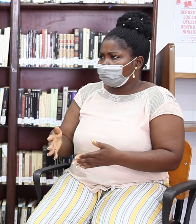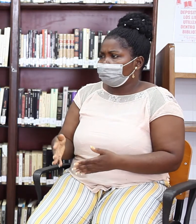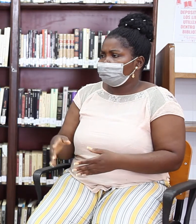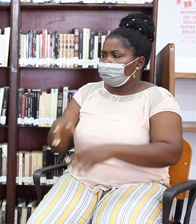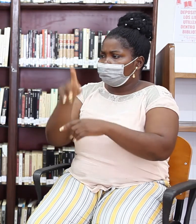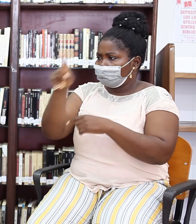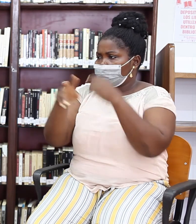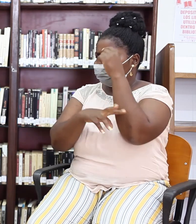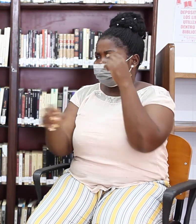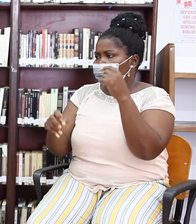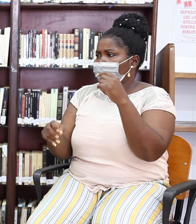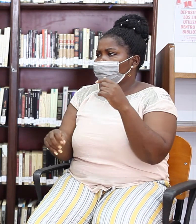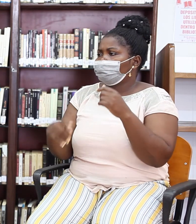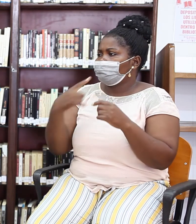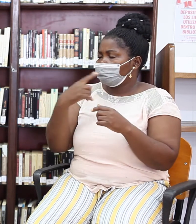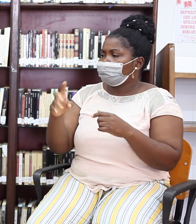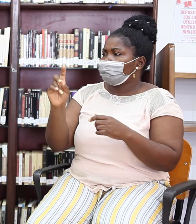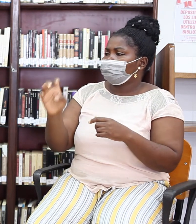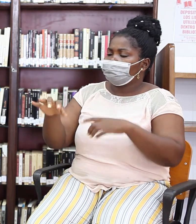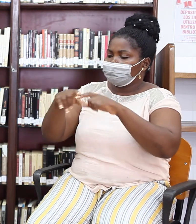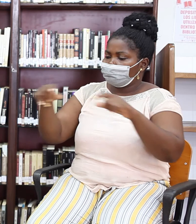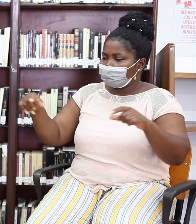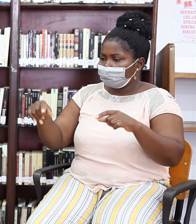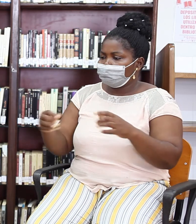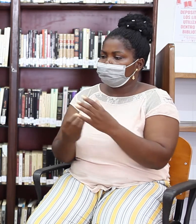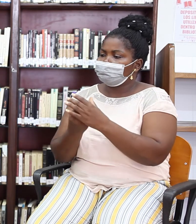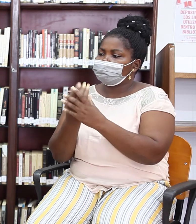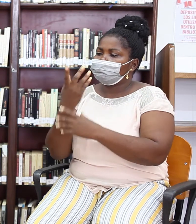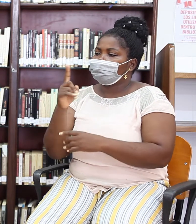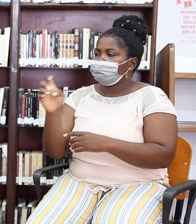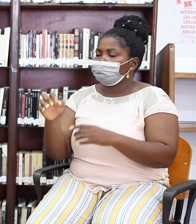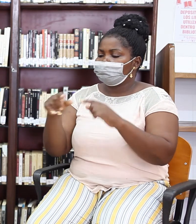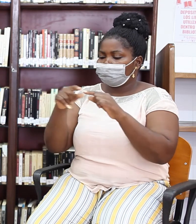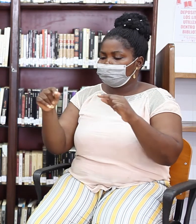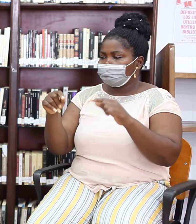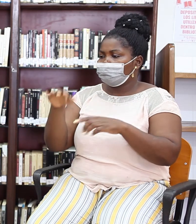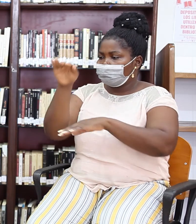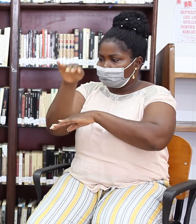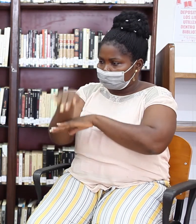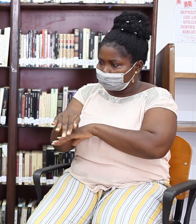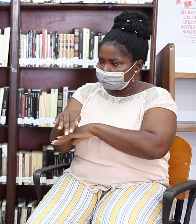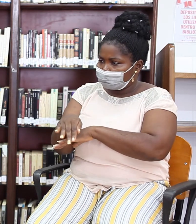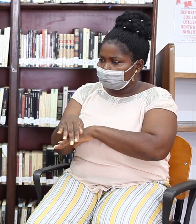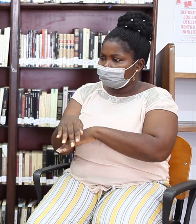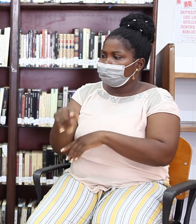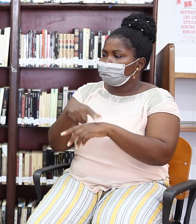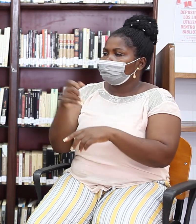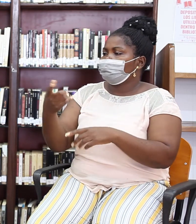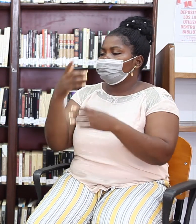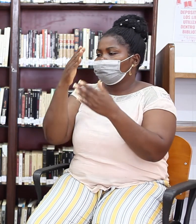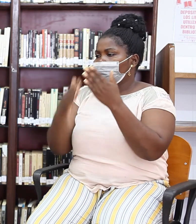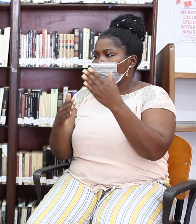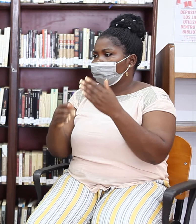el ladrón, se convenció de que su palo había crecido un palmo de largo durante la noche. Por eso lo